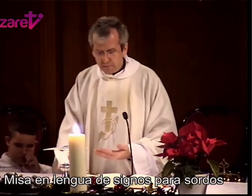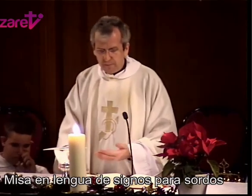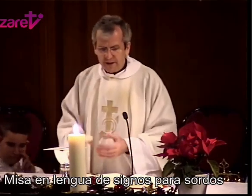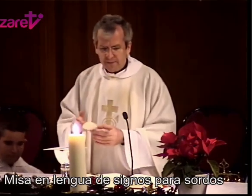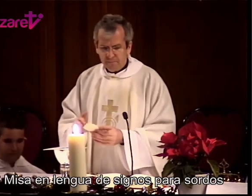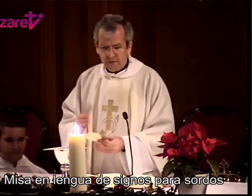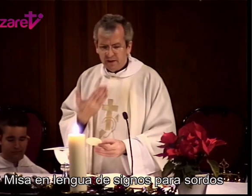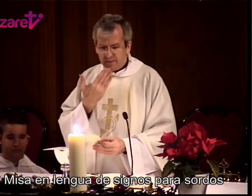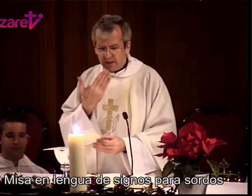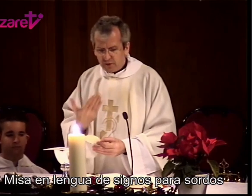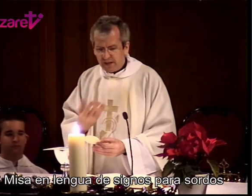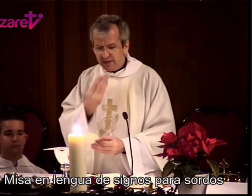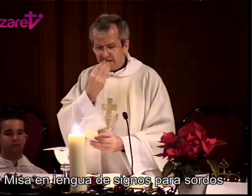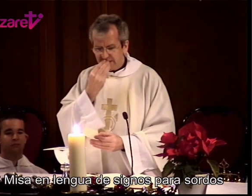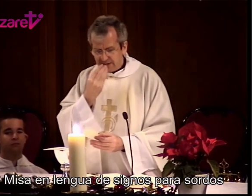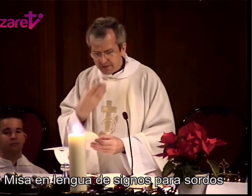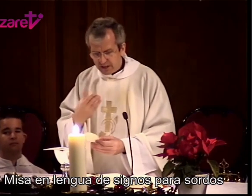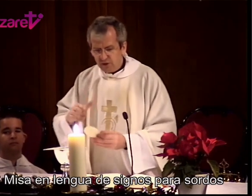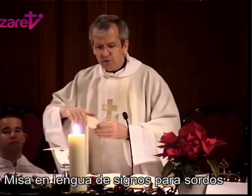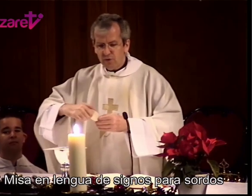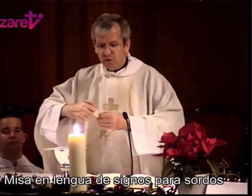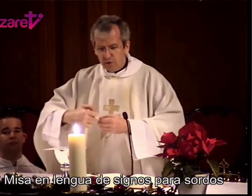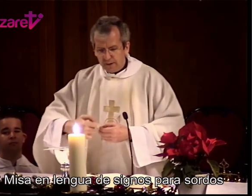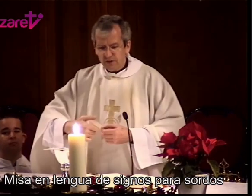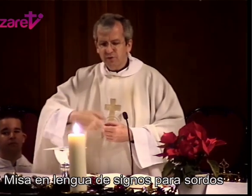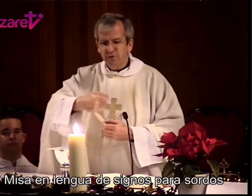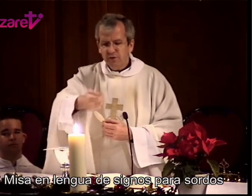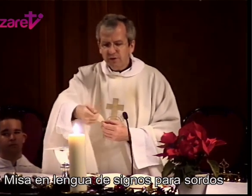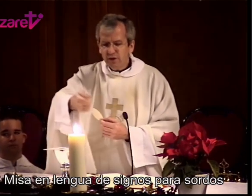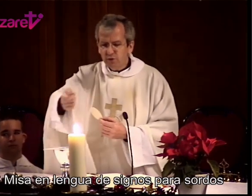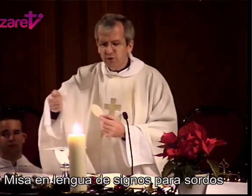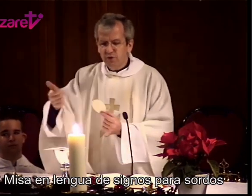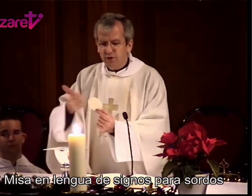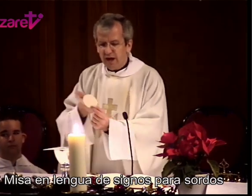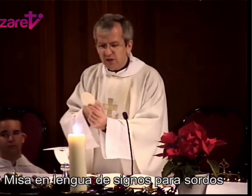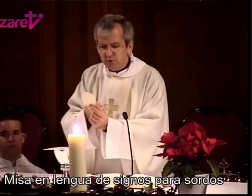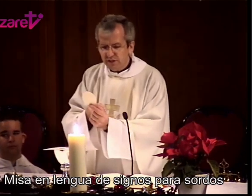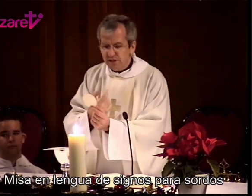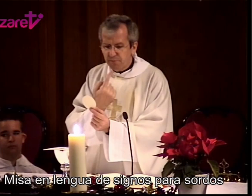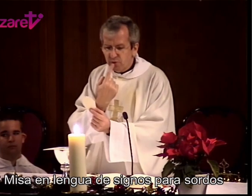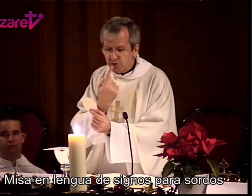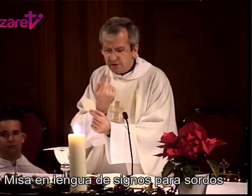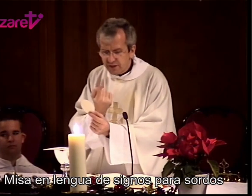pan. Dando gracias, te bendijo, lo partió y lo dio a sus discípulos